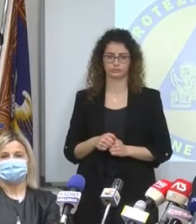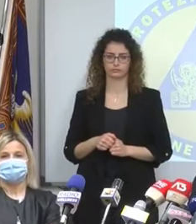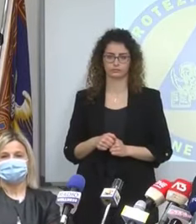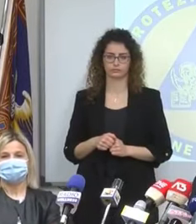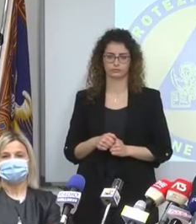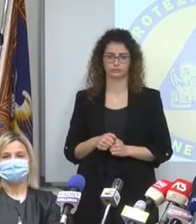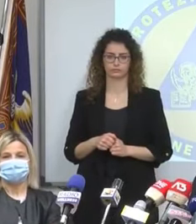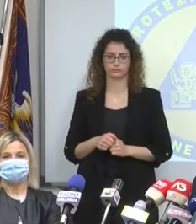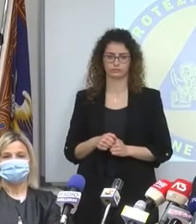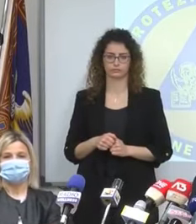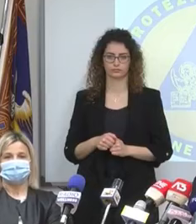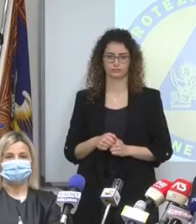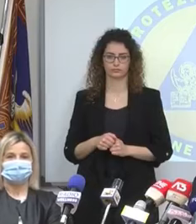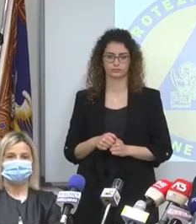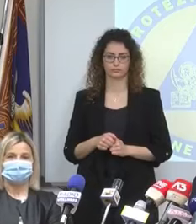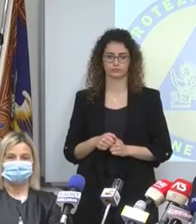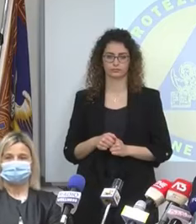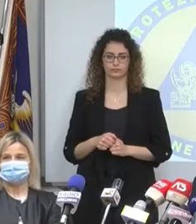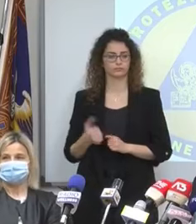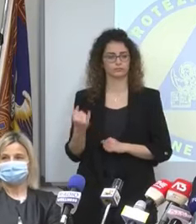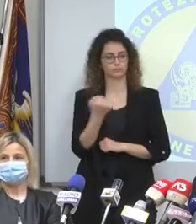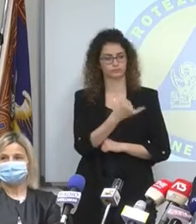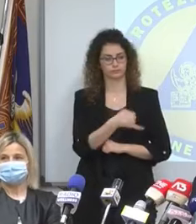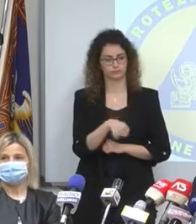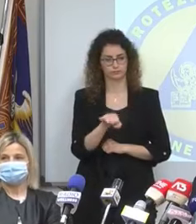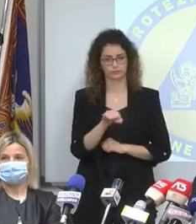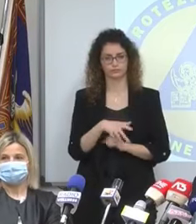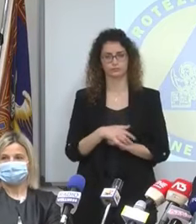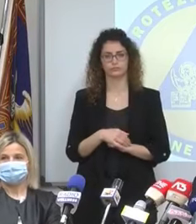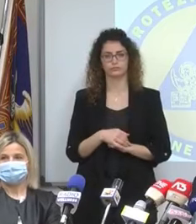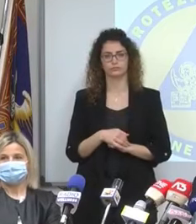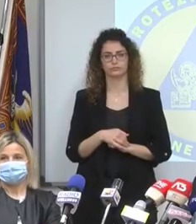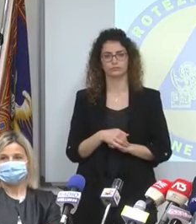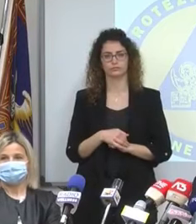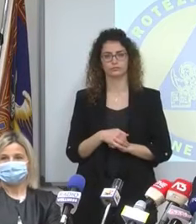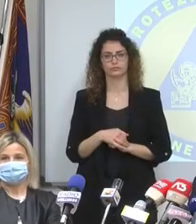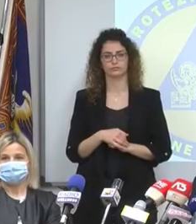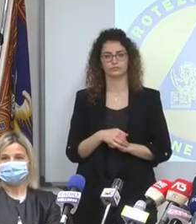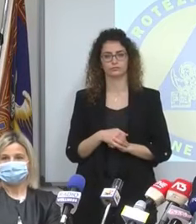Ok. E l'ultima cosa, mi dicevano